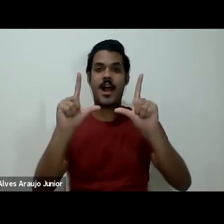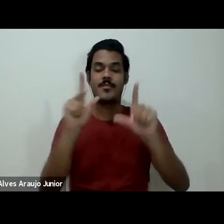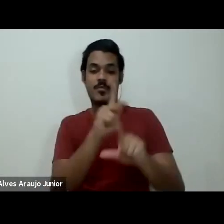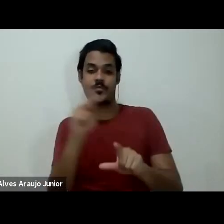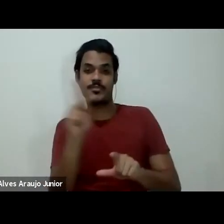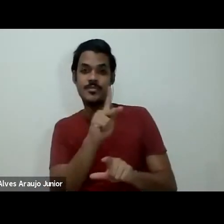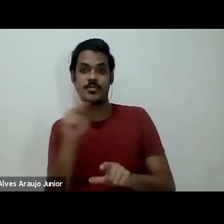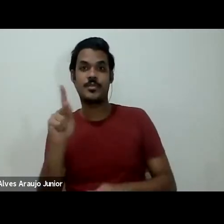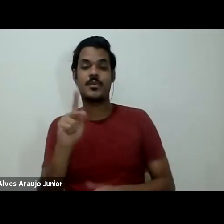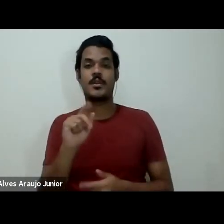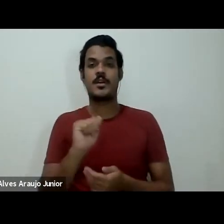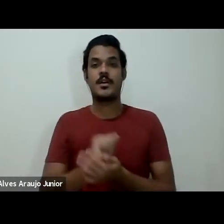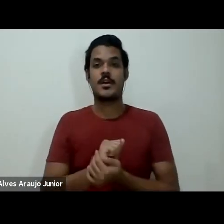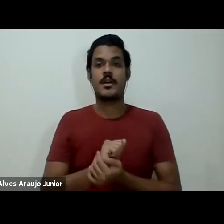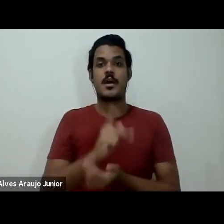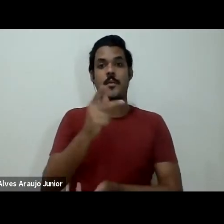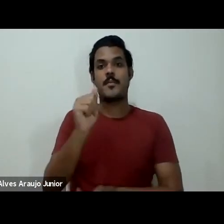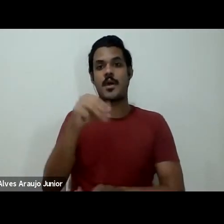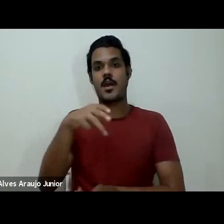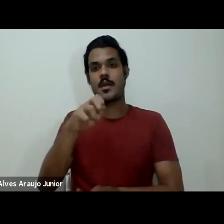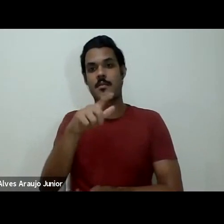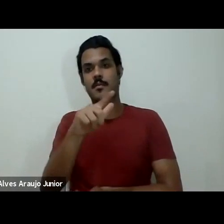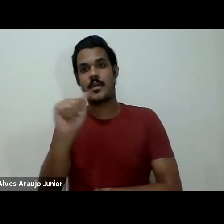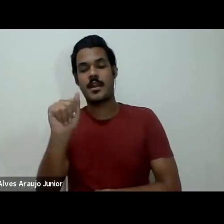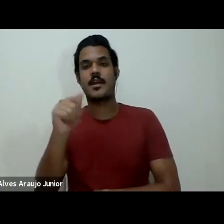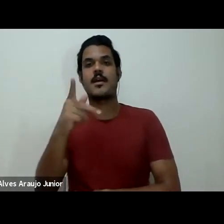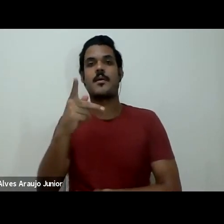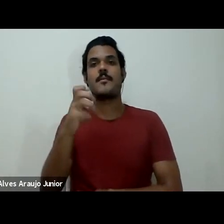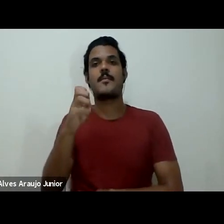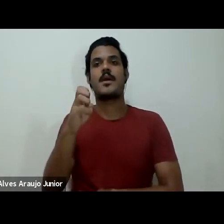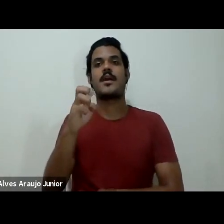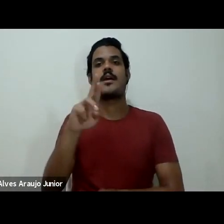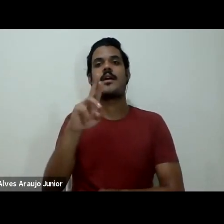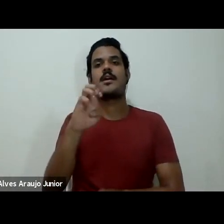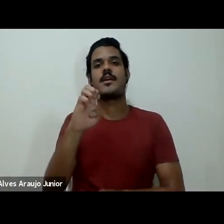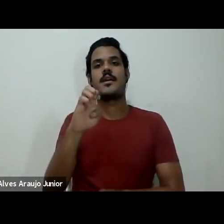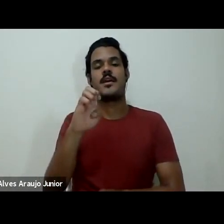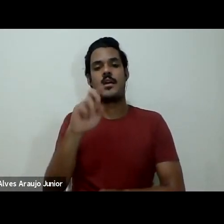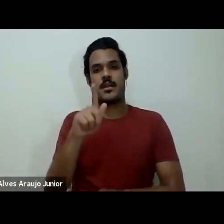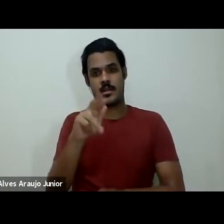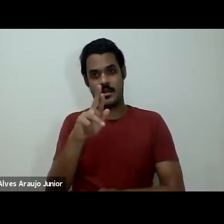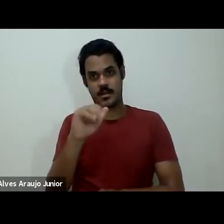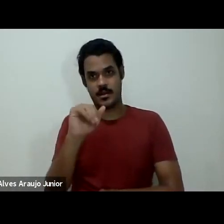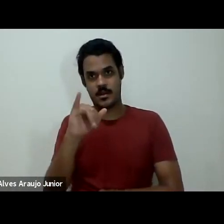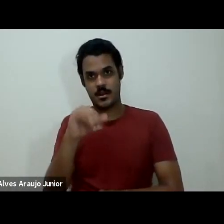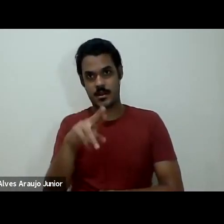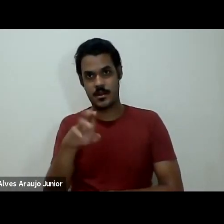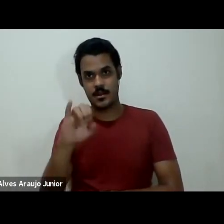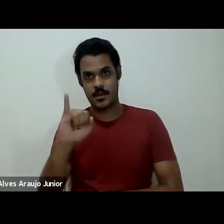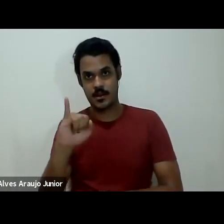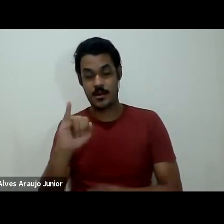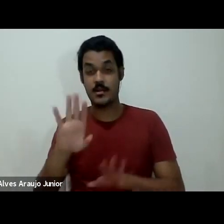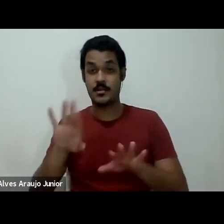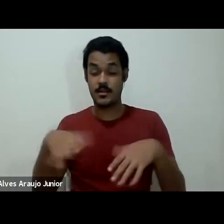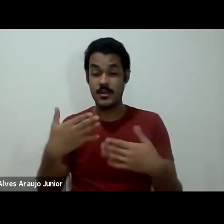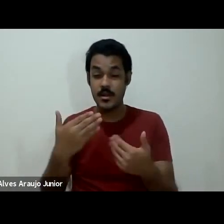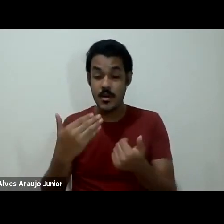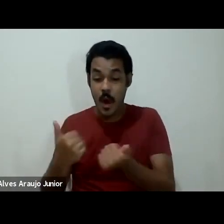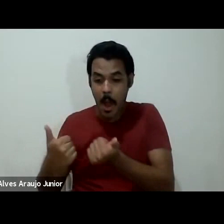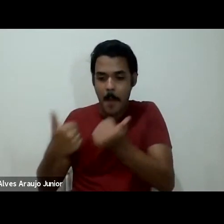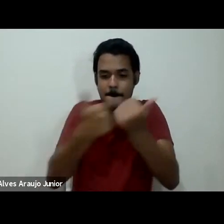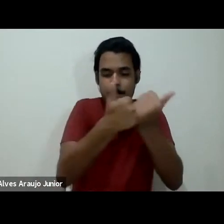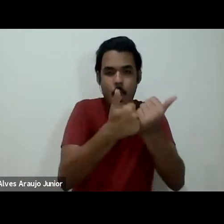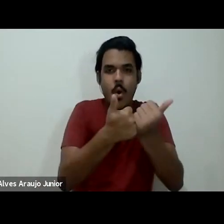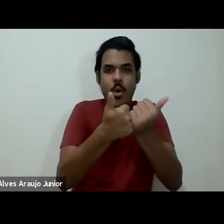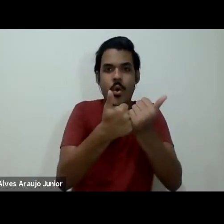professora Pamela Pellegrini, porque, através da Universidade Federal